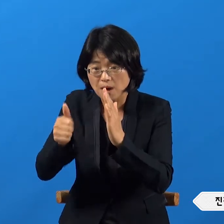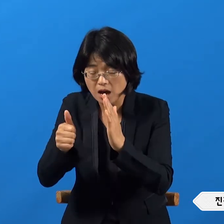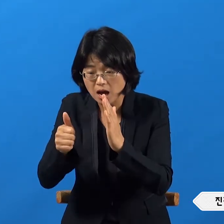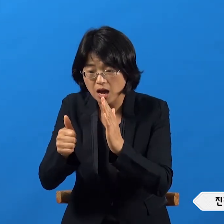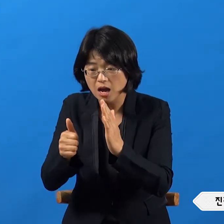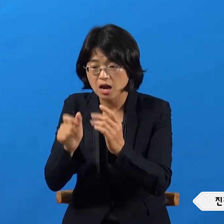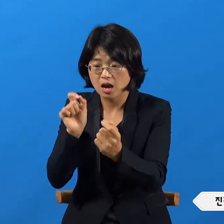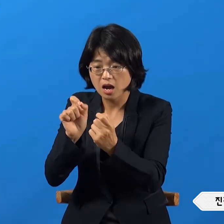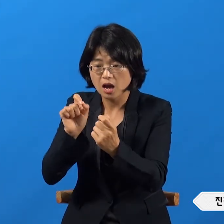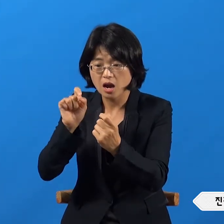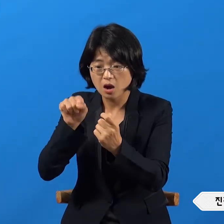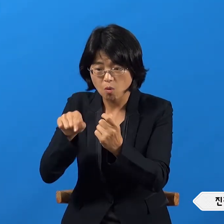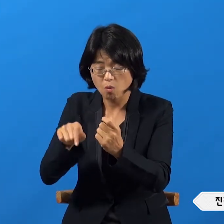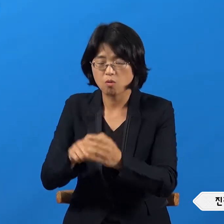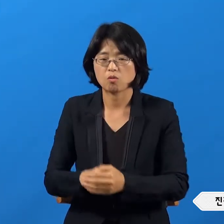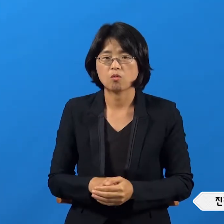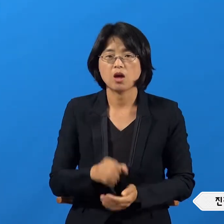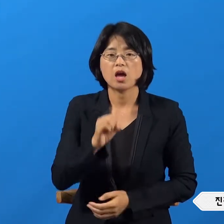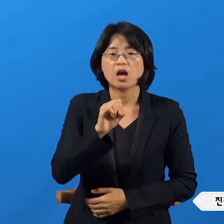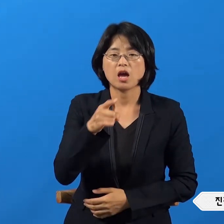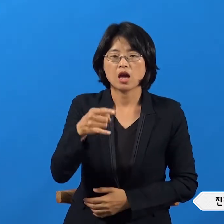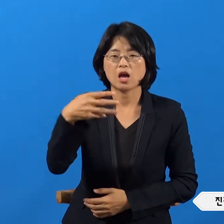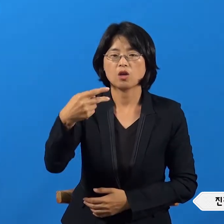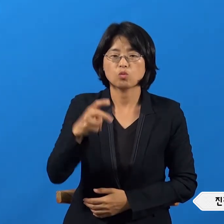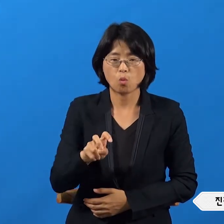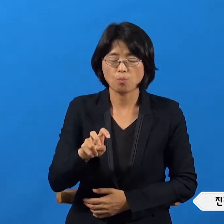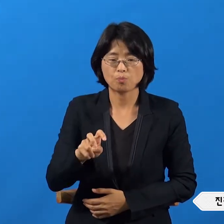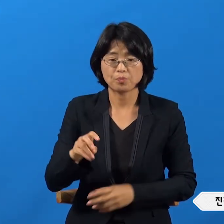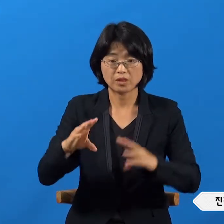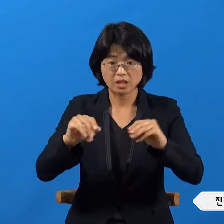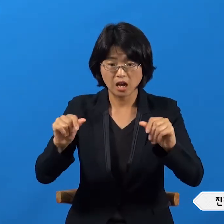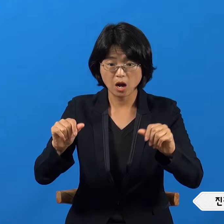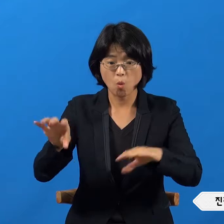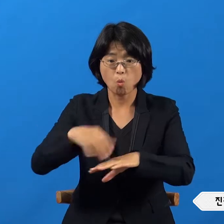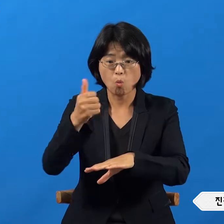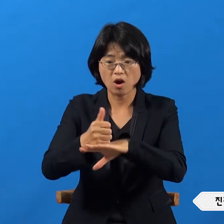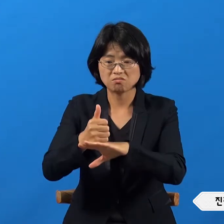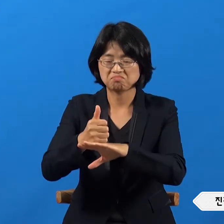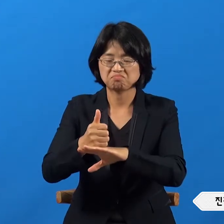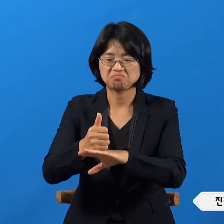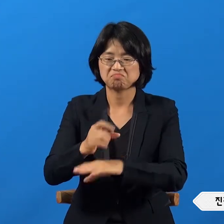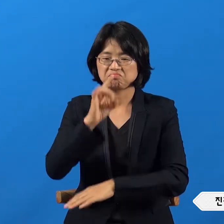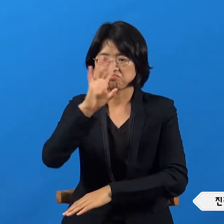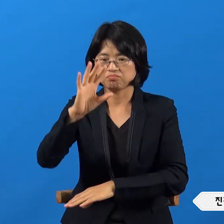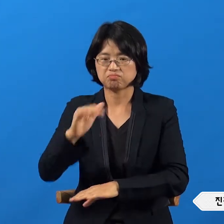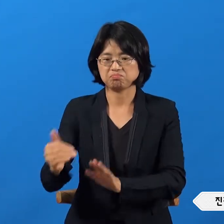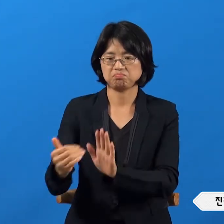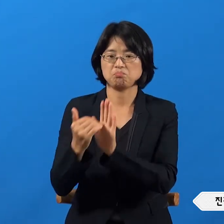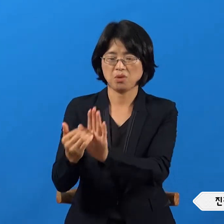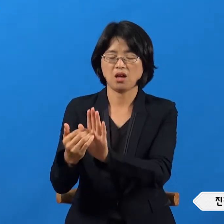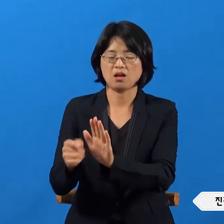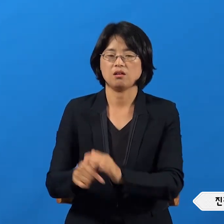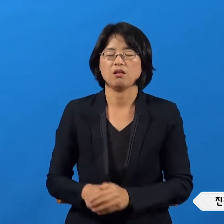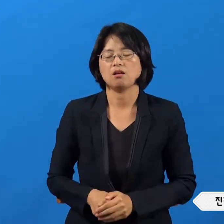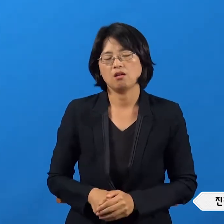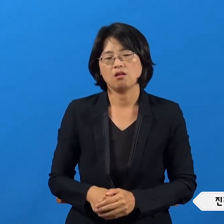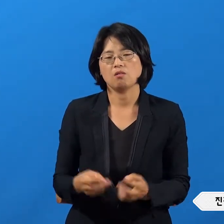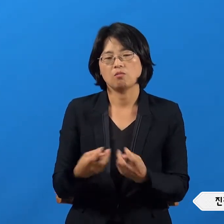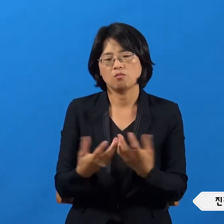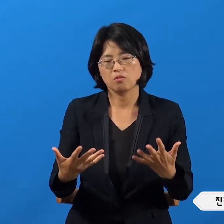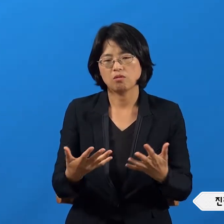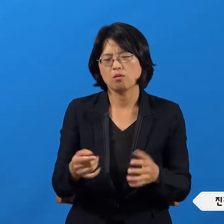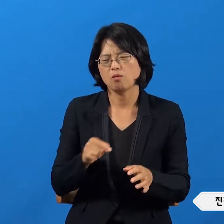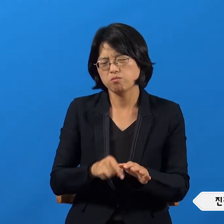왕이 허락지 않습니다. 그래서 할 수 없이 다시 먼 길로 험한 길로 돌아가야